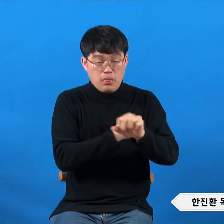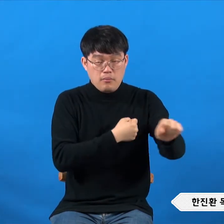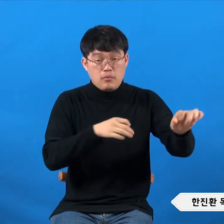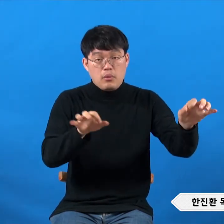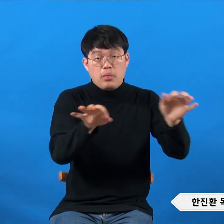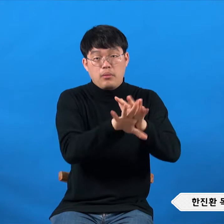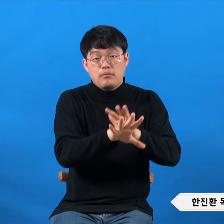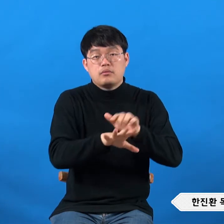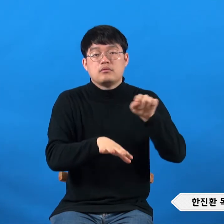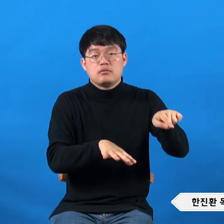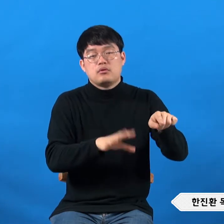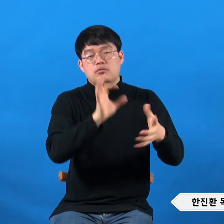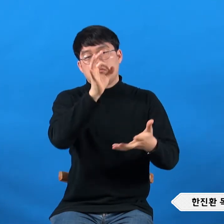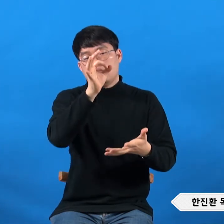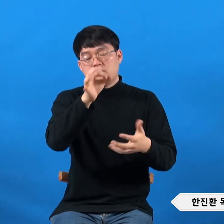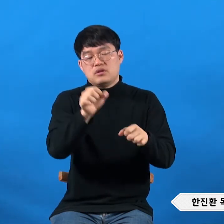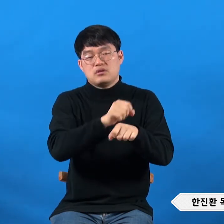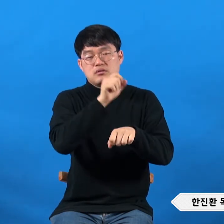것이 돈입니다.